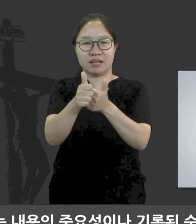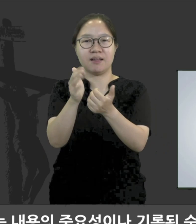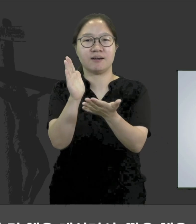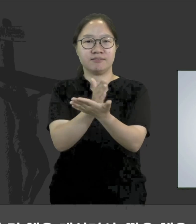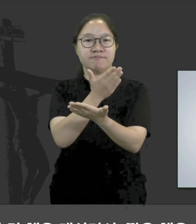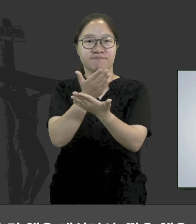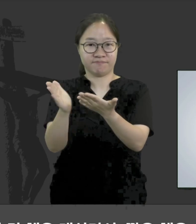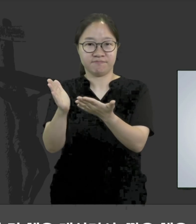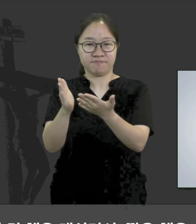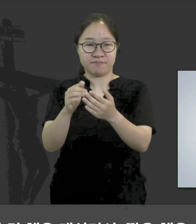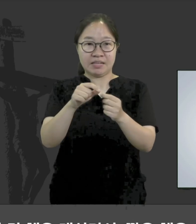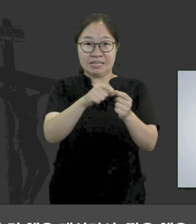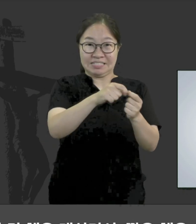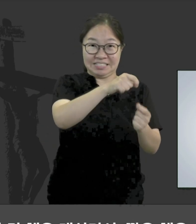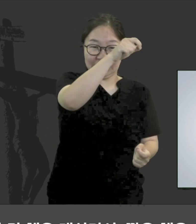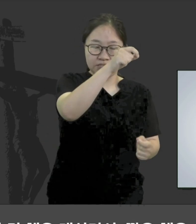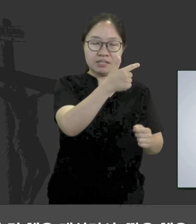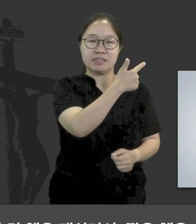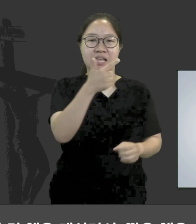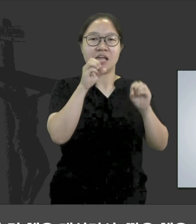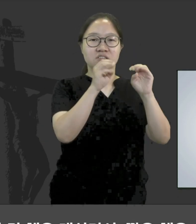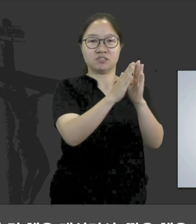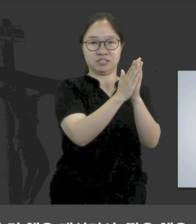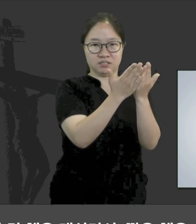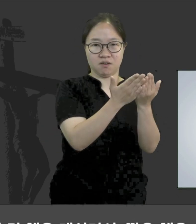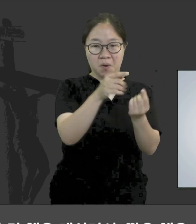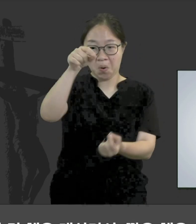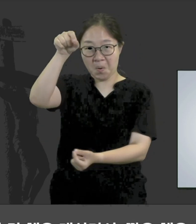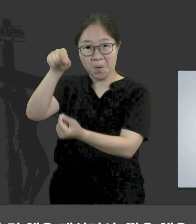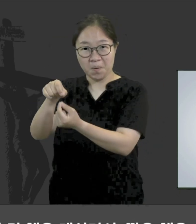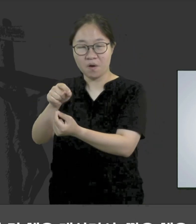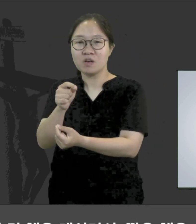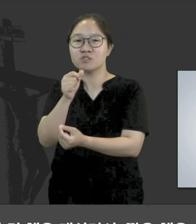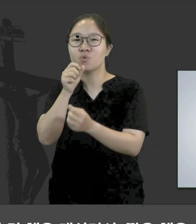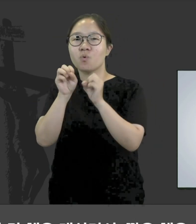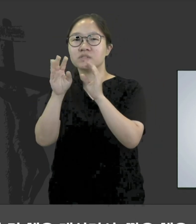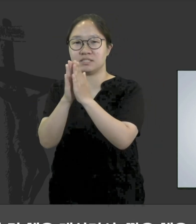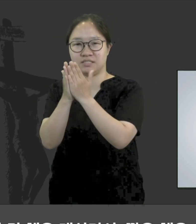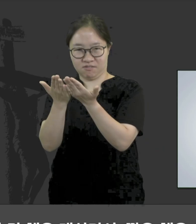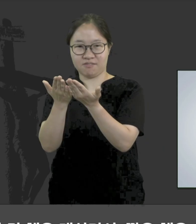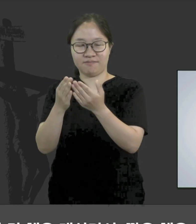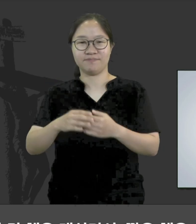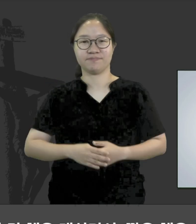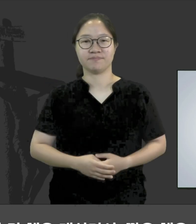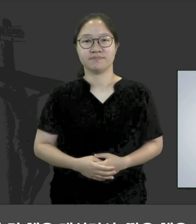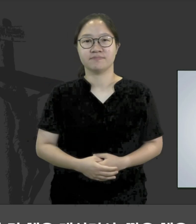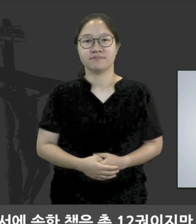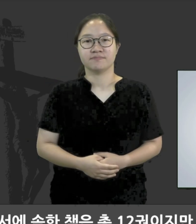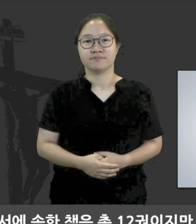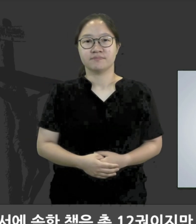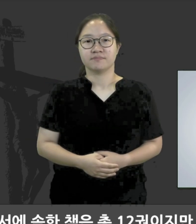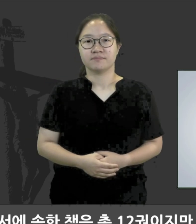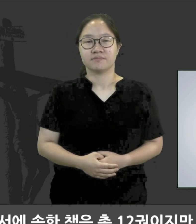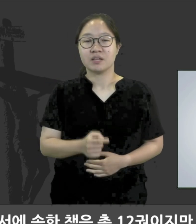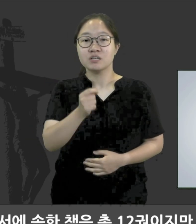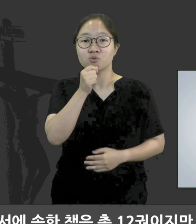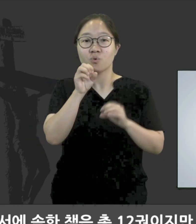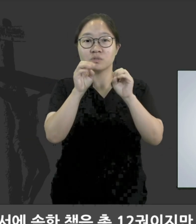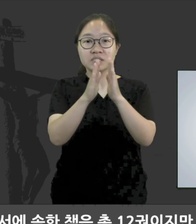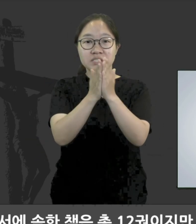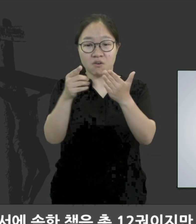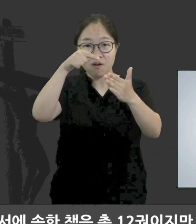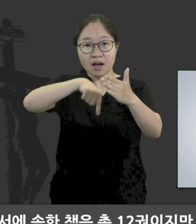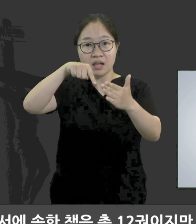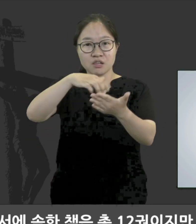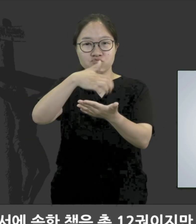구분으로 내용이 긴 책은 대선지서, 짧은 책은 소선지서로 분류한 것입니다. 소선지서에